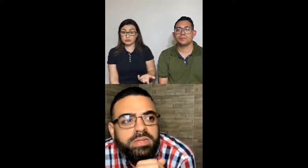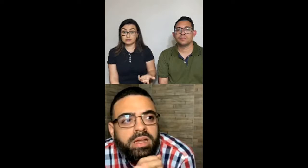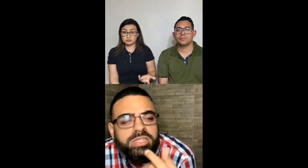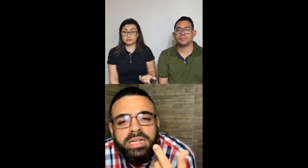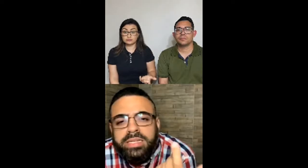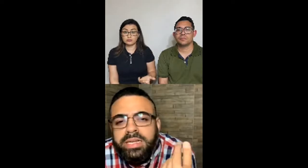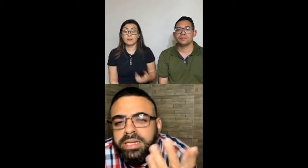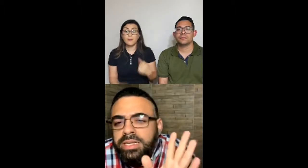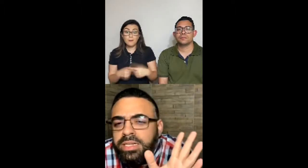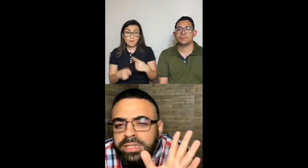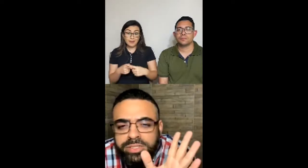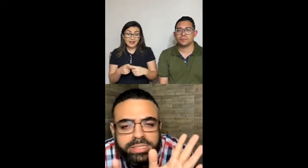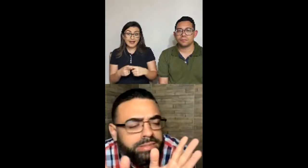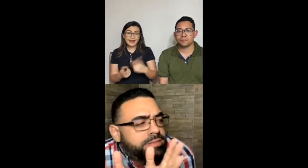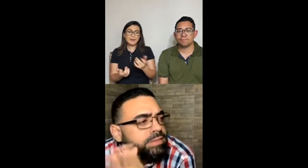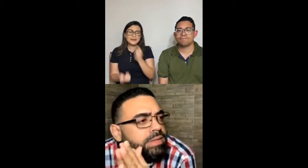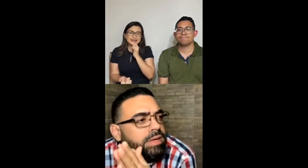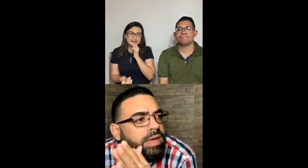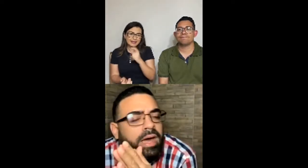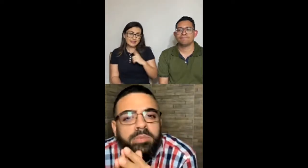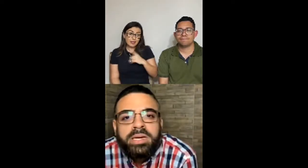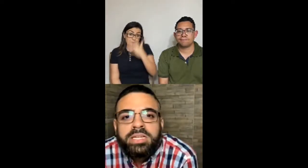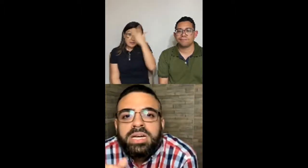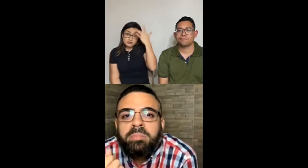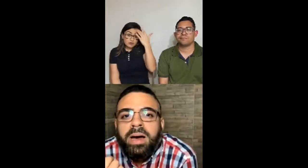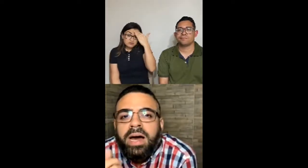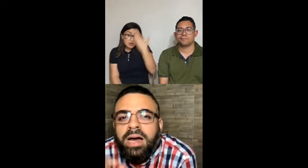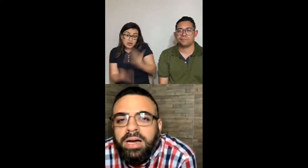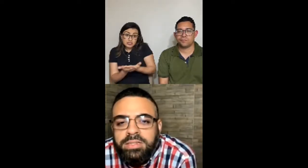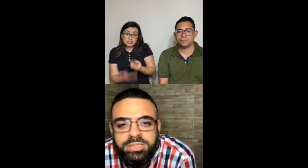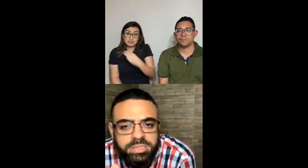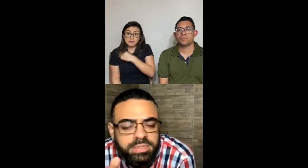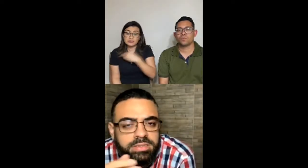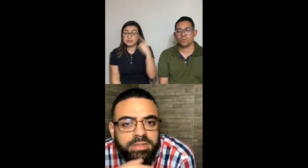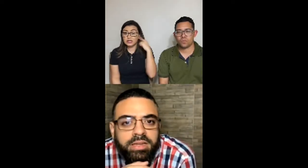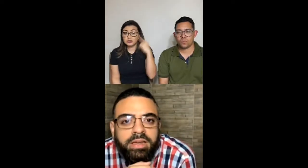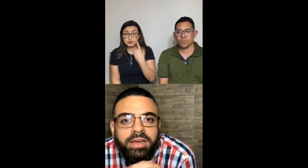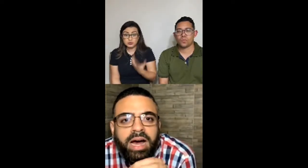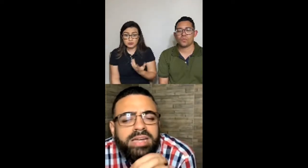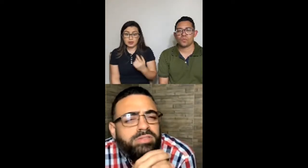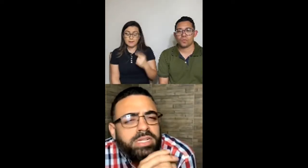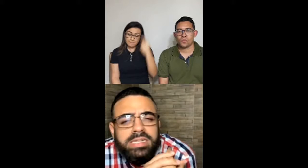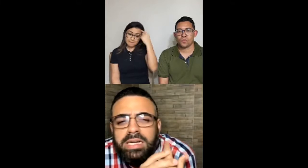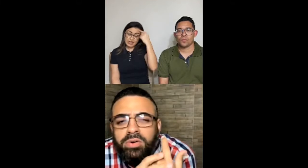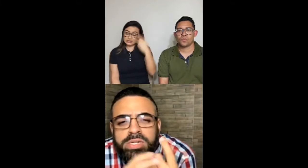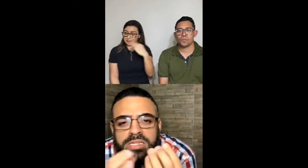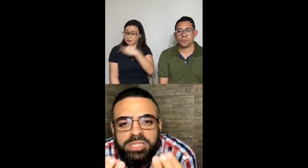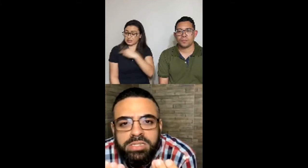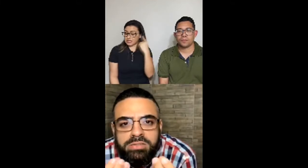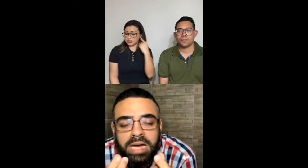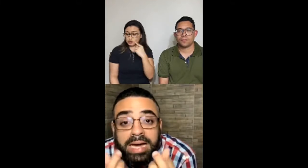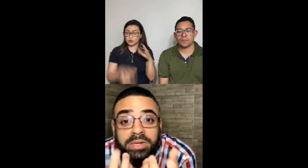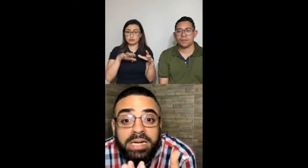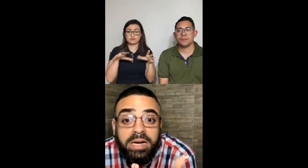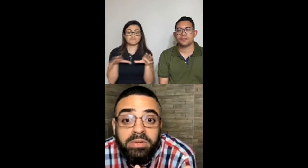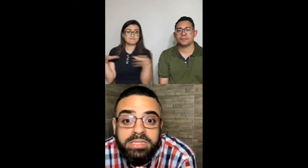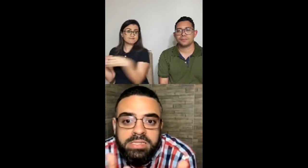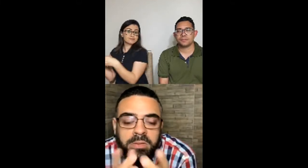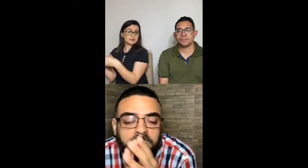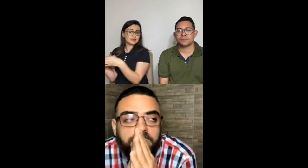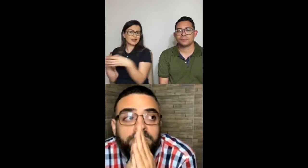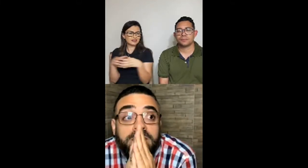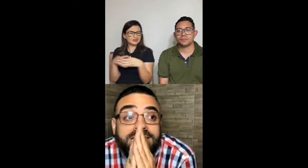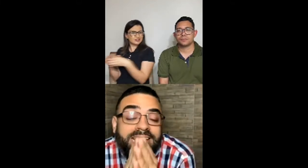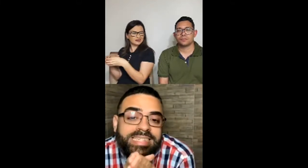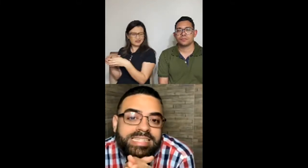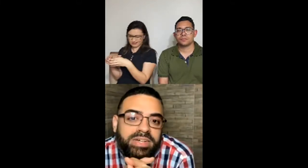igreja. Eu já escutei que o ministério com surdos era, tipo assim, a geladeira da igreja, era uma igreja à